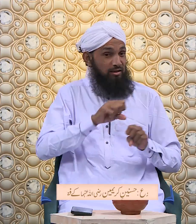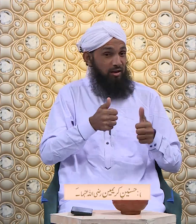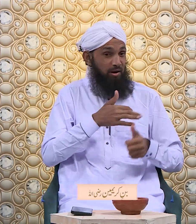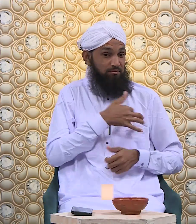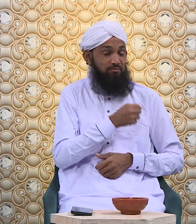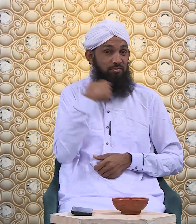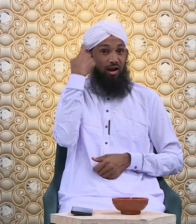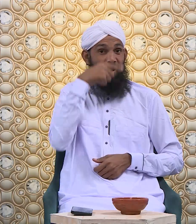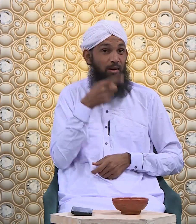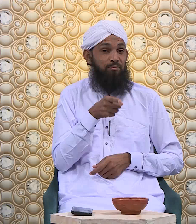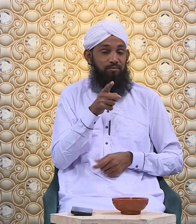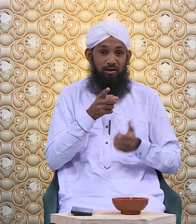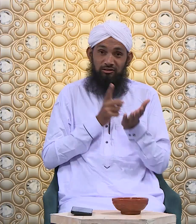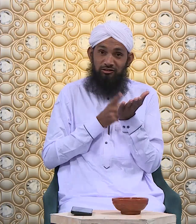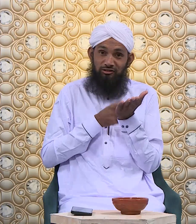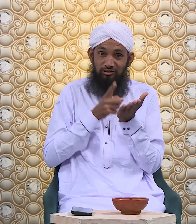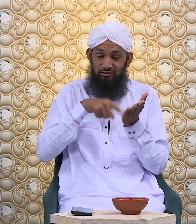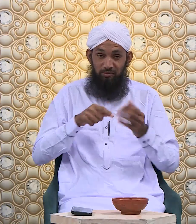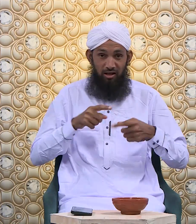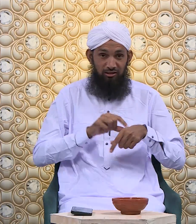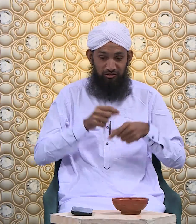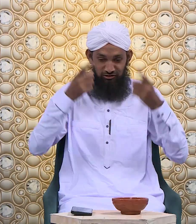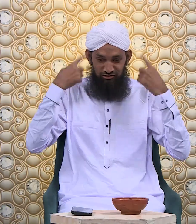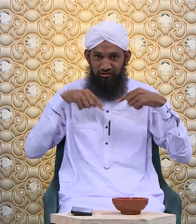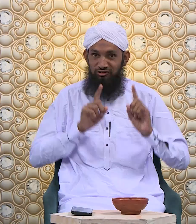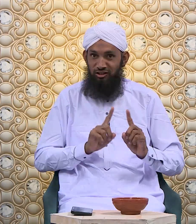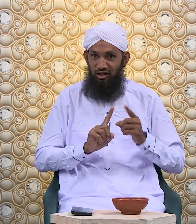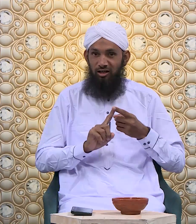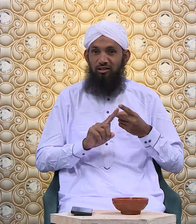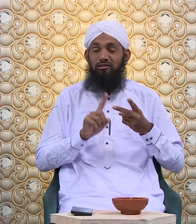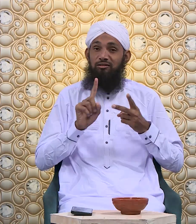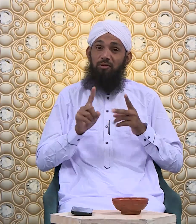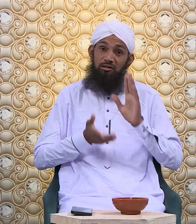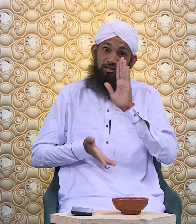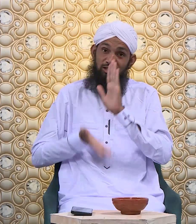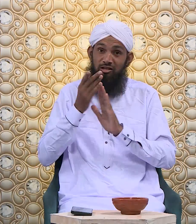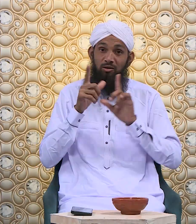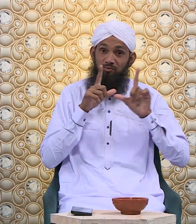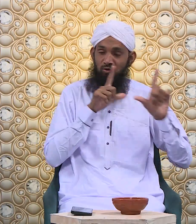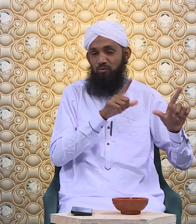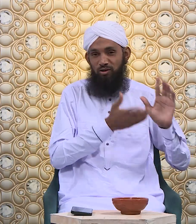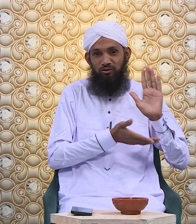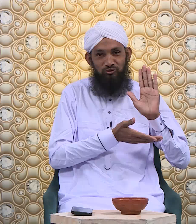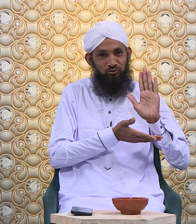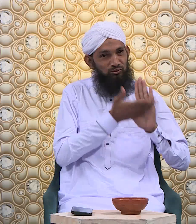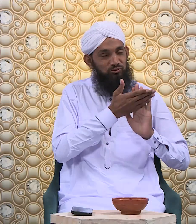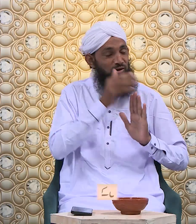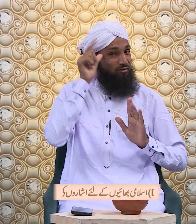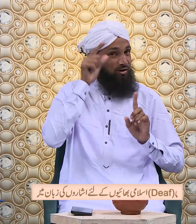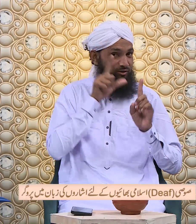سکتا جب تک کہ مجھے اپنی جان سے بڑھ کر نہ چاہے اور میری ذات اسے اپنی ذات سے بڑھ کر محبوب نہ ہو اور میری